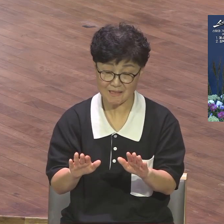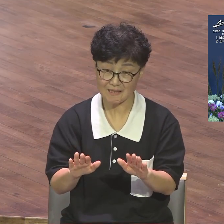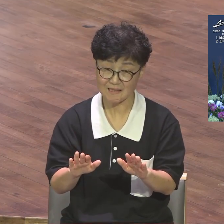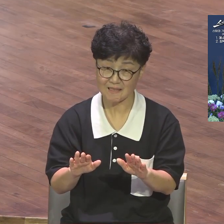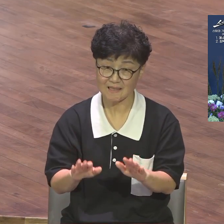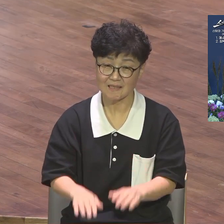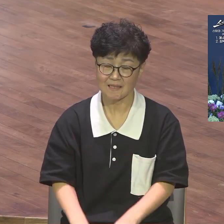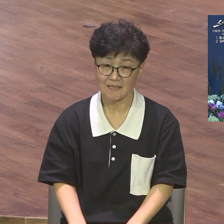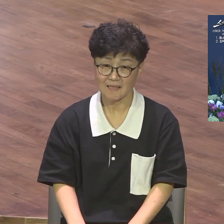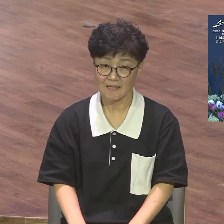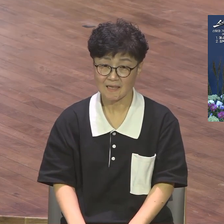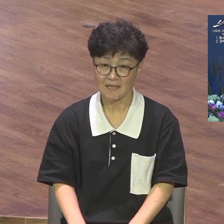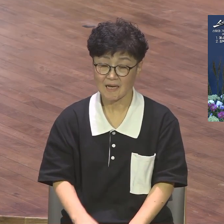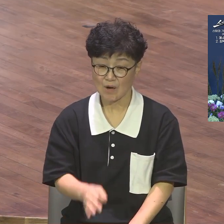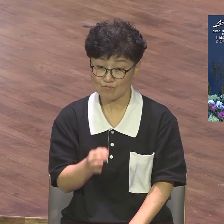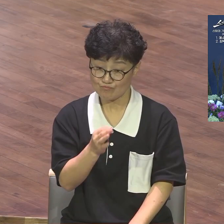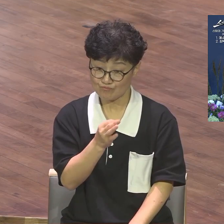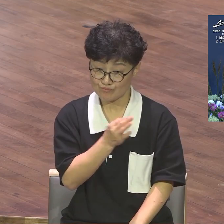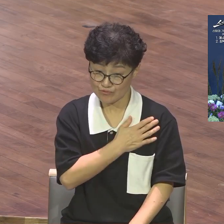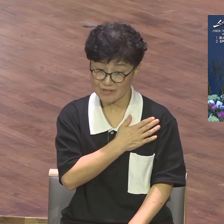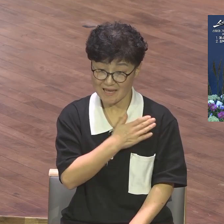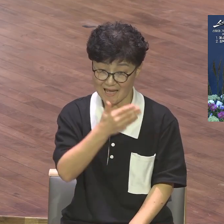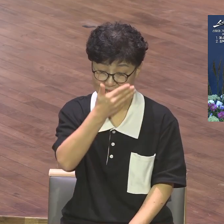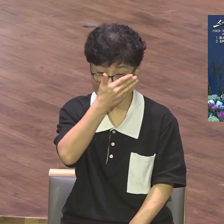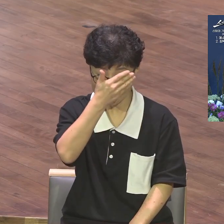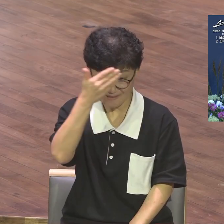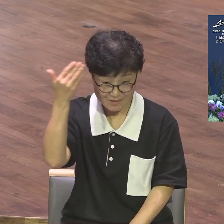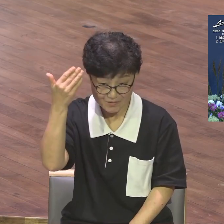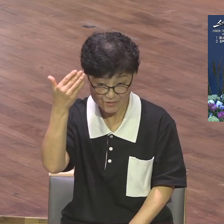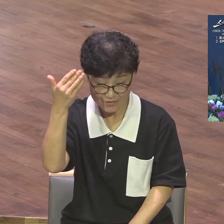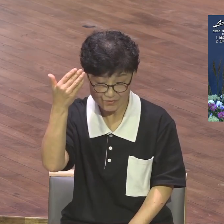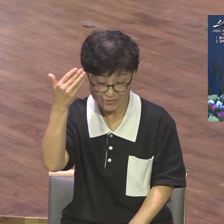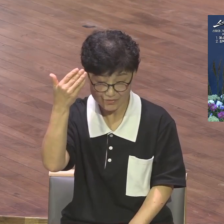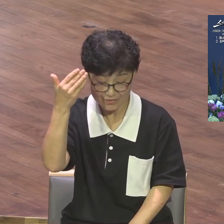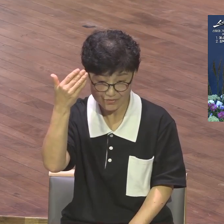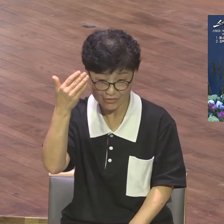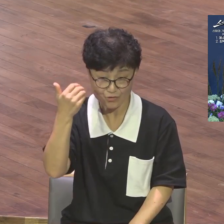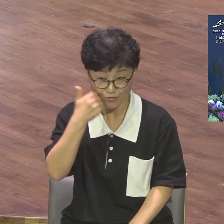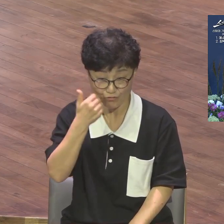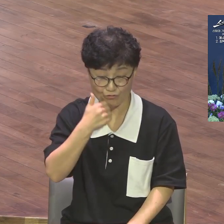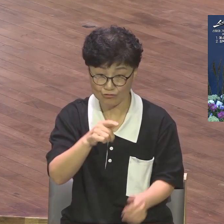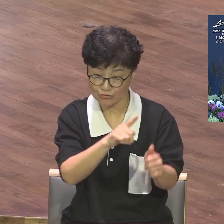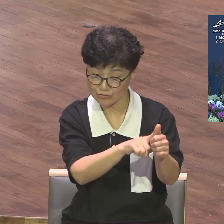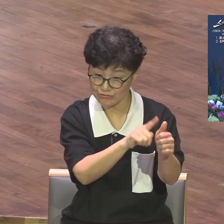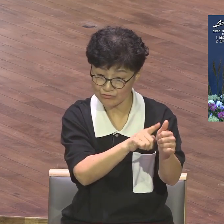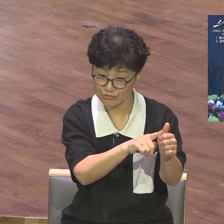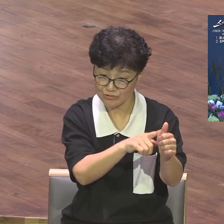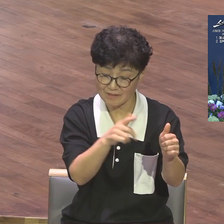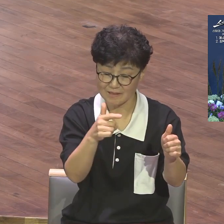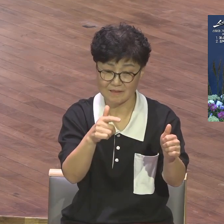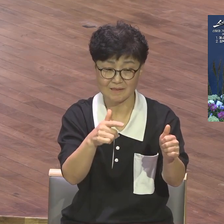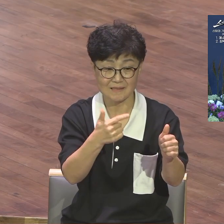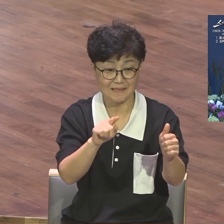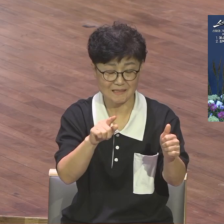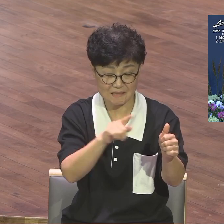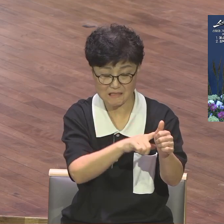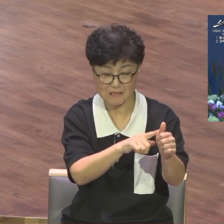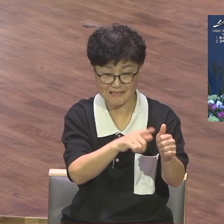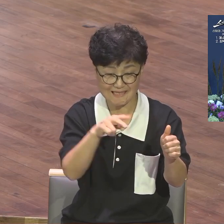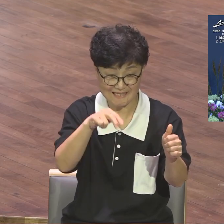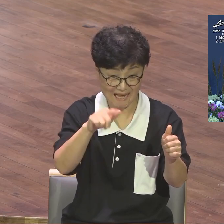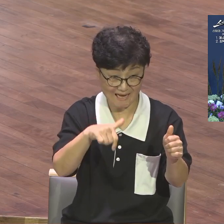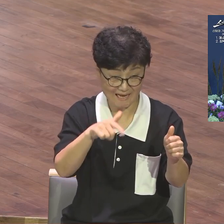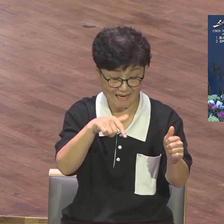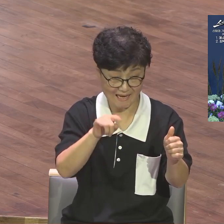보면 부자 청년이 나오는데요. 부러울 만한 모든 조건을 갖추고 있습니다. 그런데 영혼의 목마름이 있습니다. 그래서